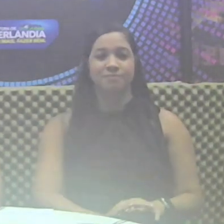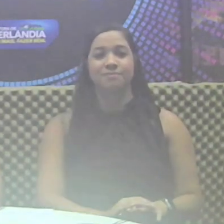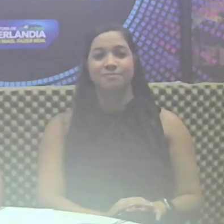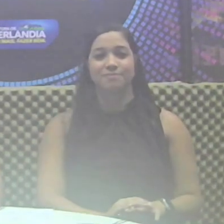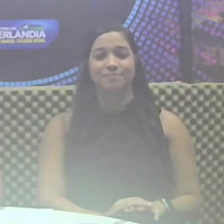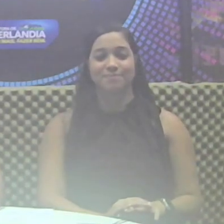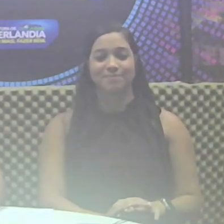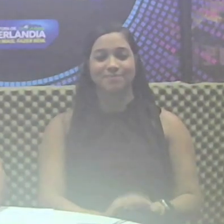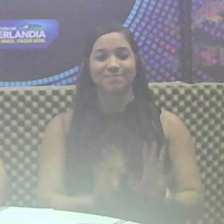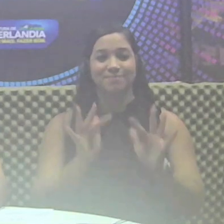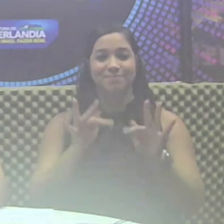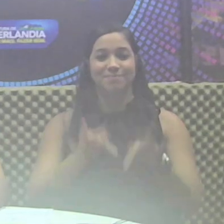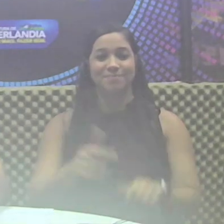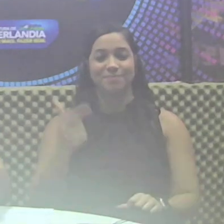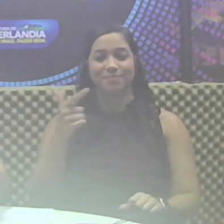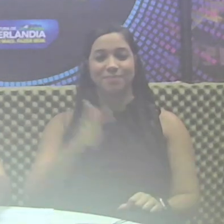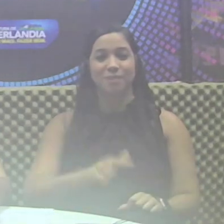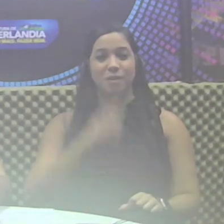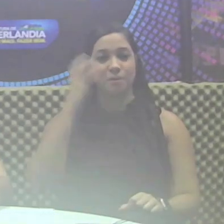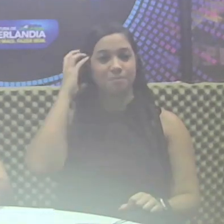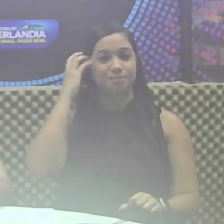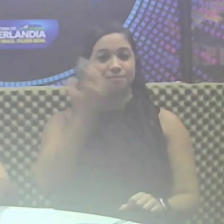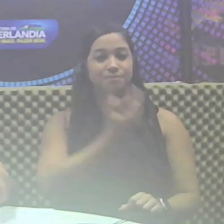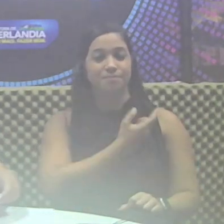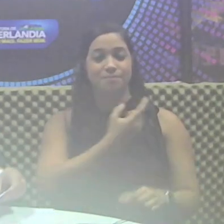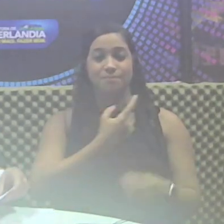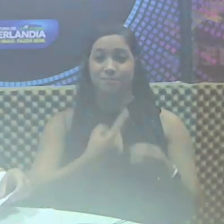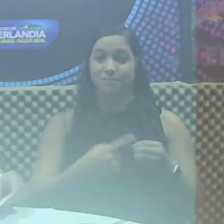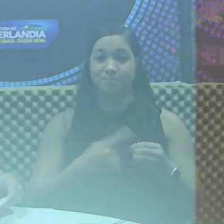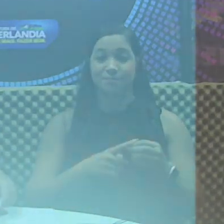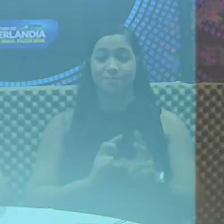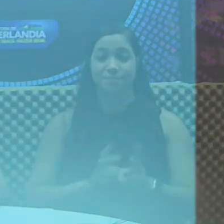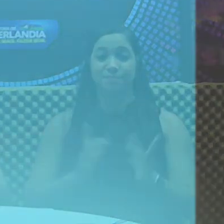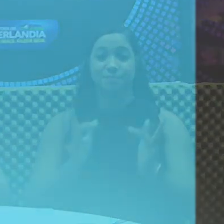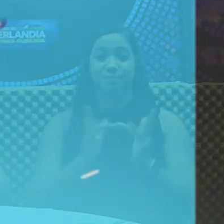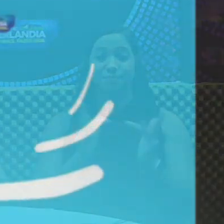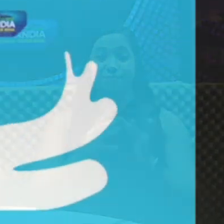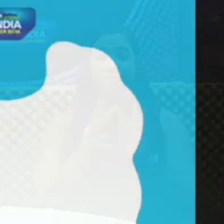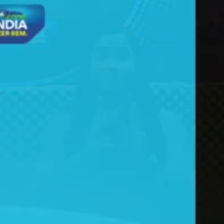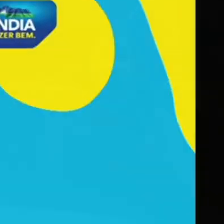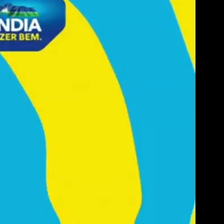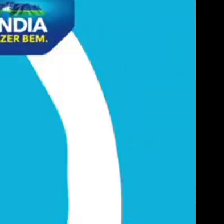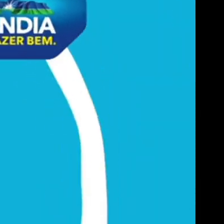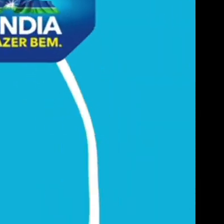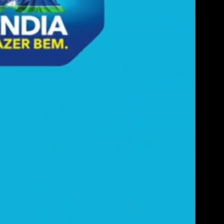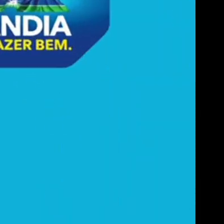próxima. Fica por aqui mais uma edição do programa da Rádio Nossa Cidade.